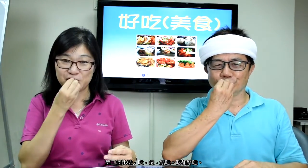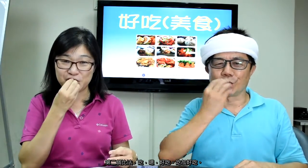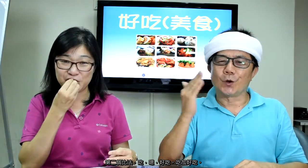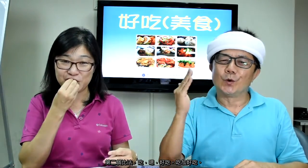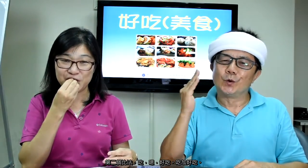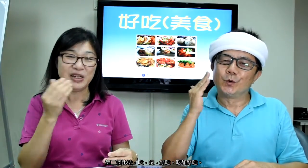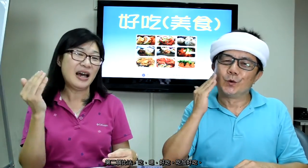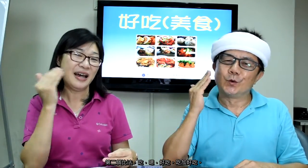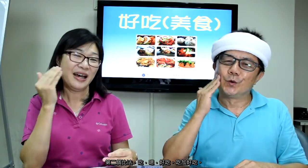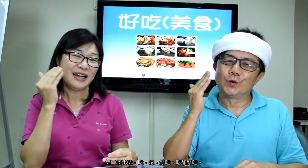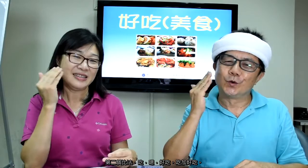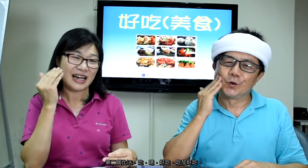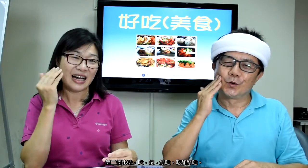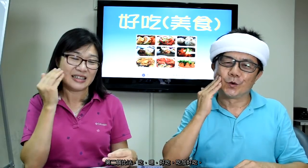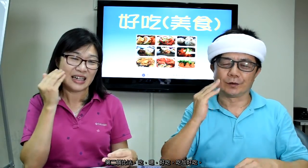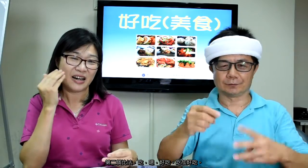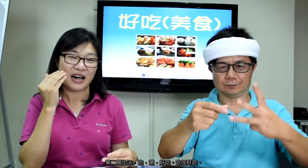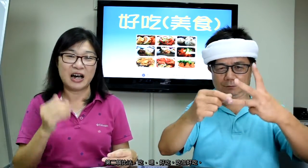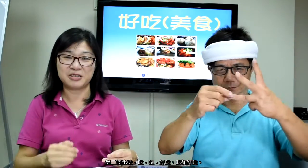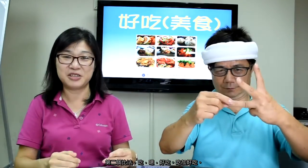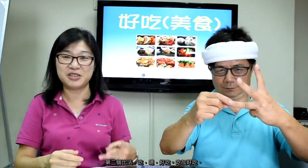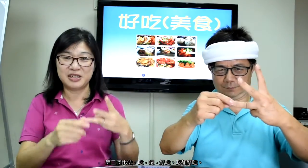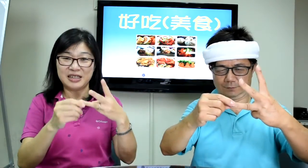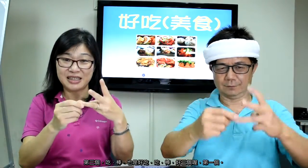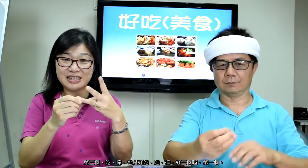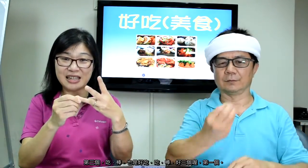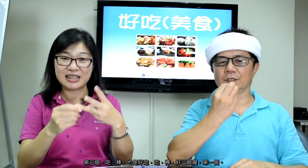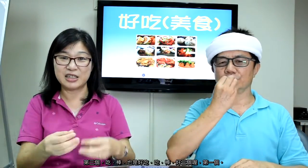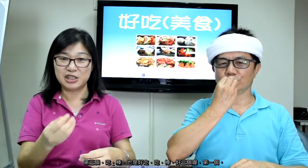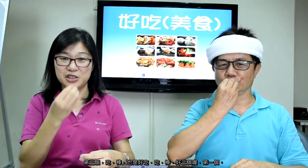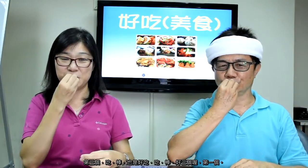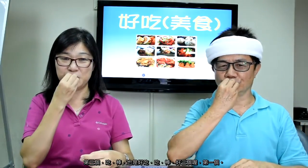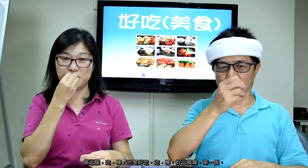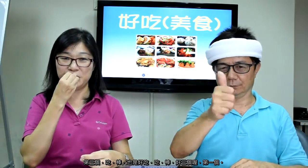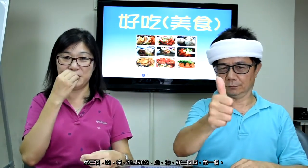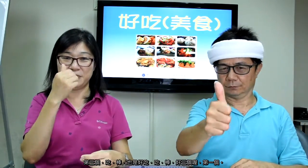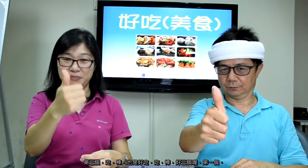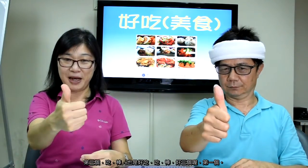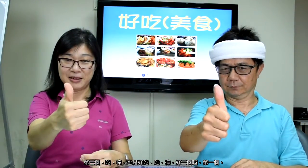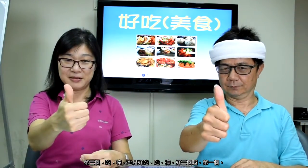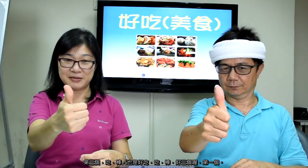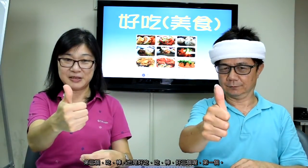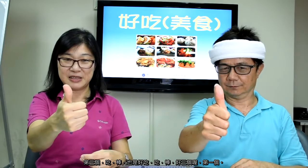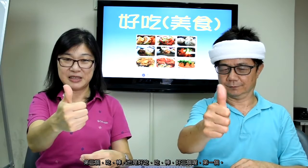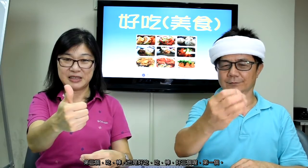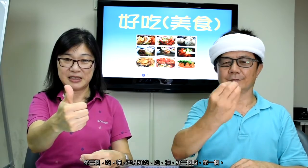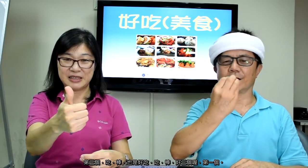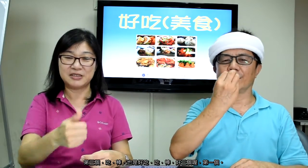吃加好吃。第三个，吃棒，也是